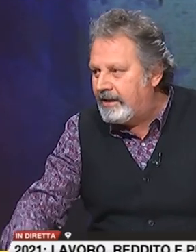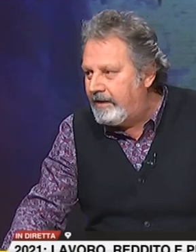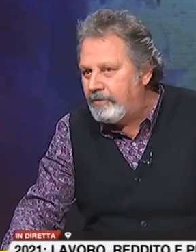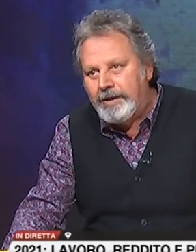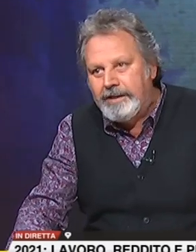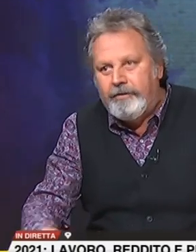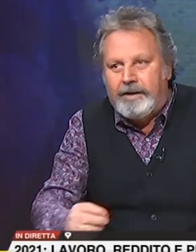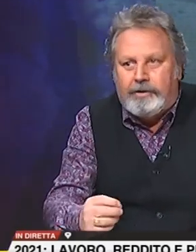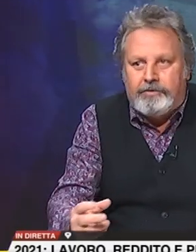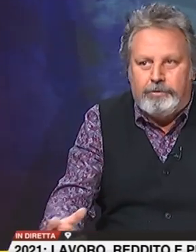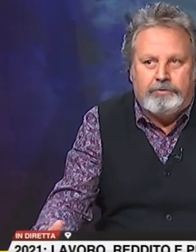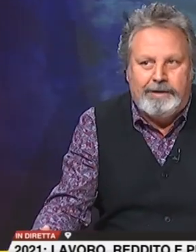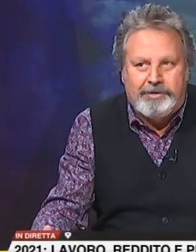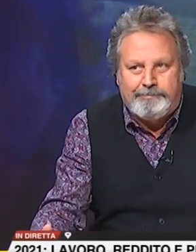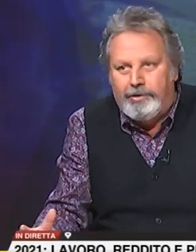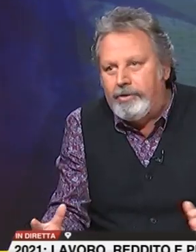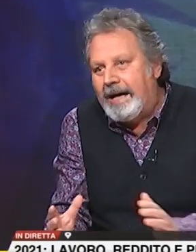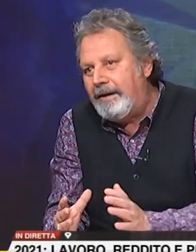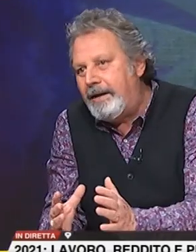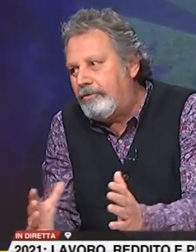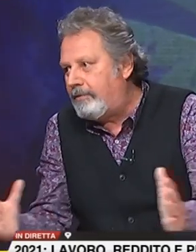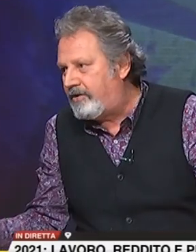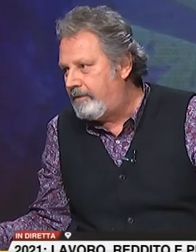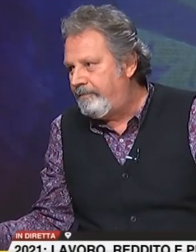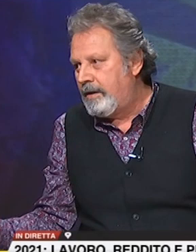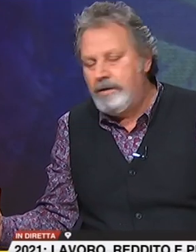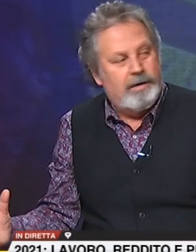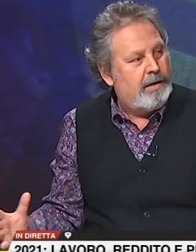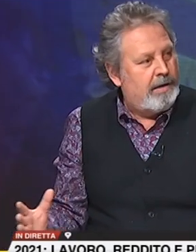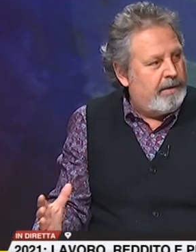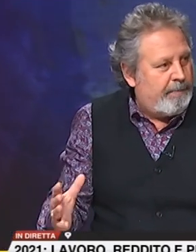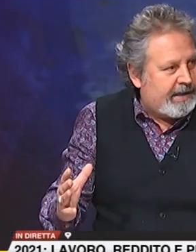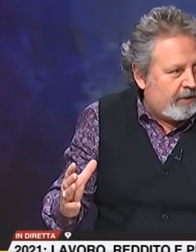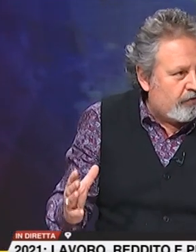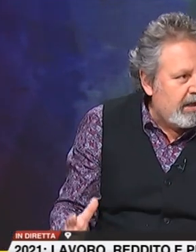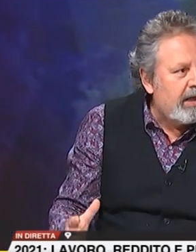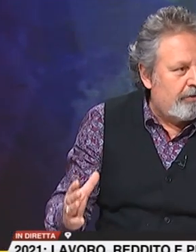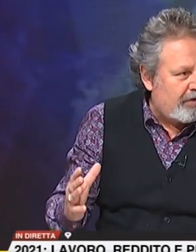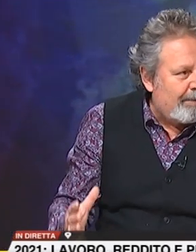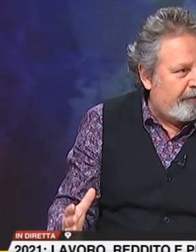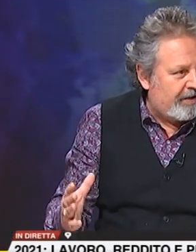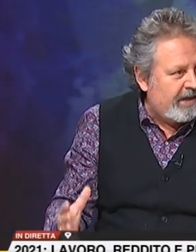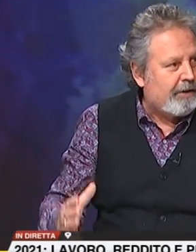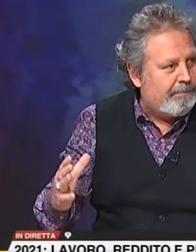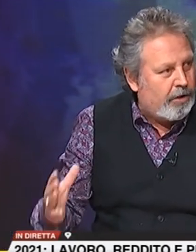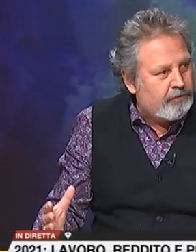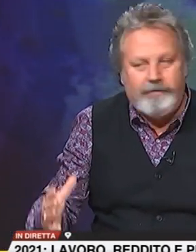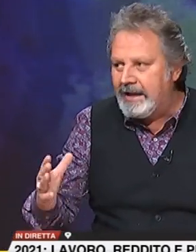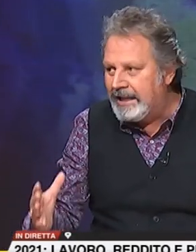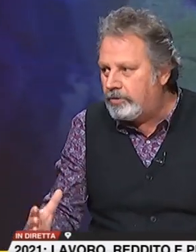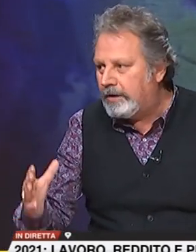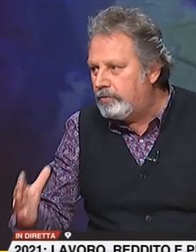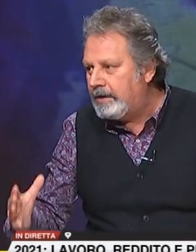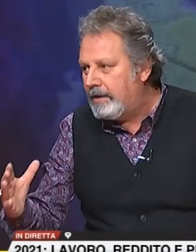dell'ATS Treviso, perché devono fare una cosa molto semplice: prorogare almeno di un mese, perché così riusciamo a far sì che quel bonus